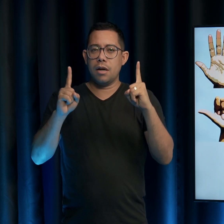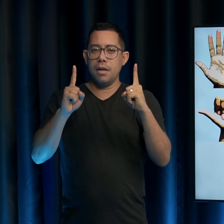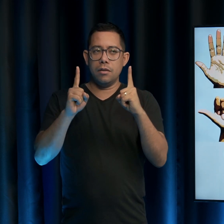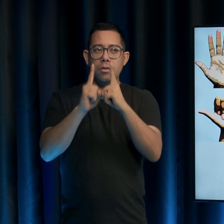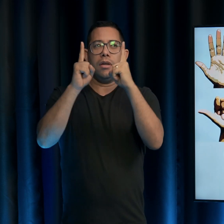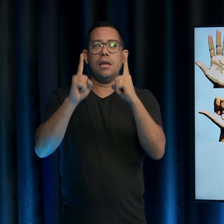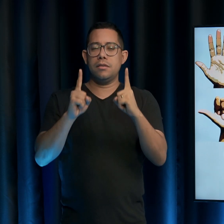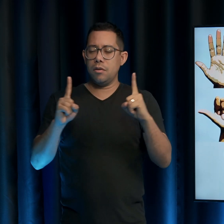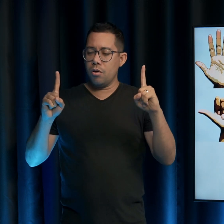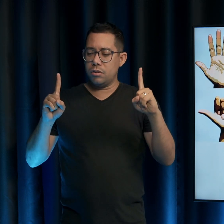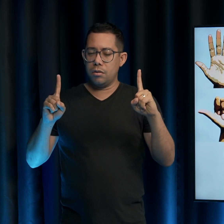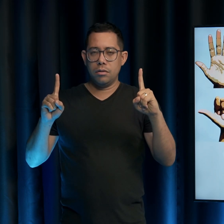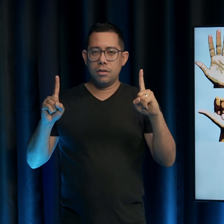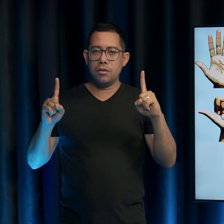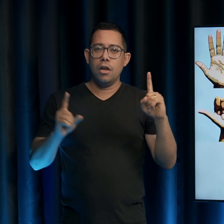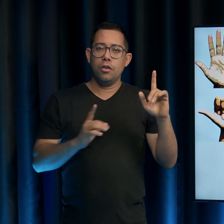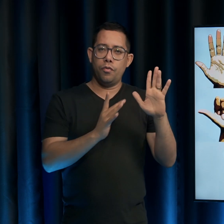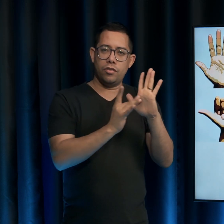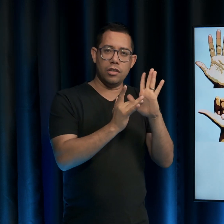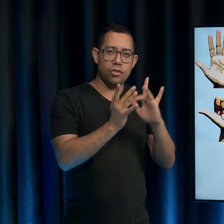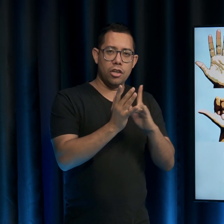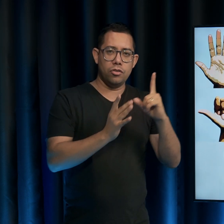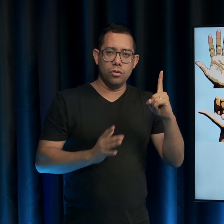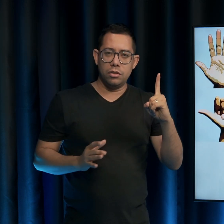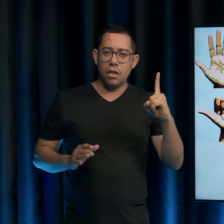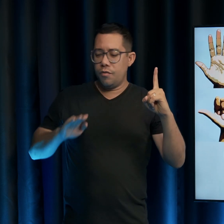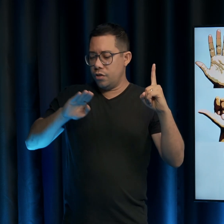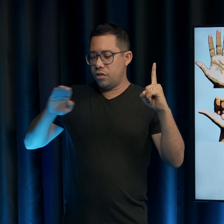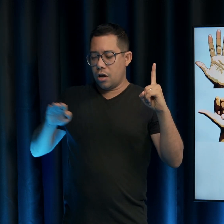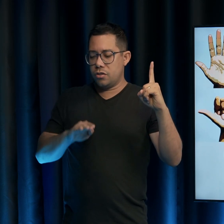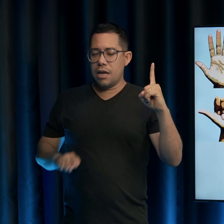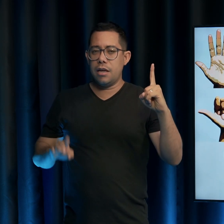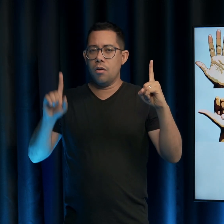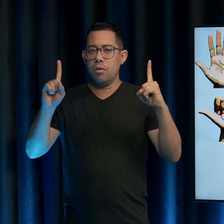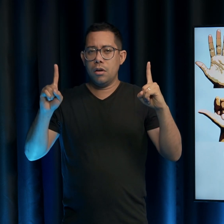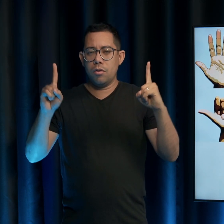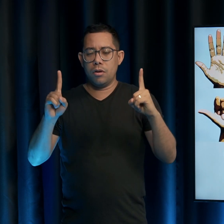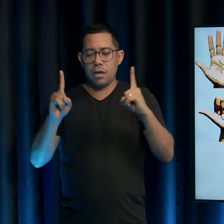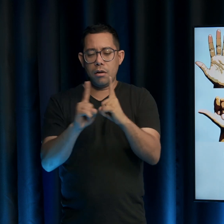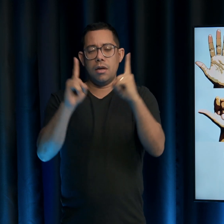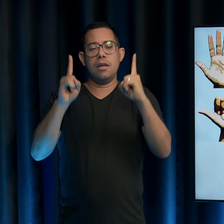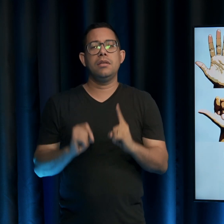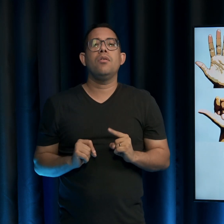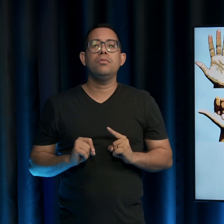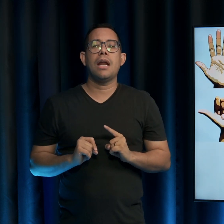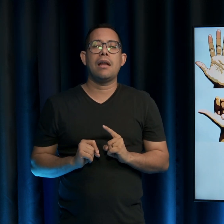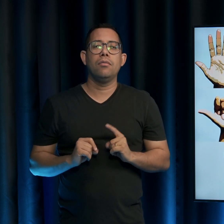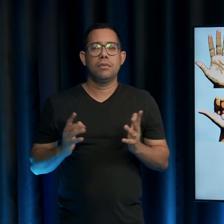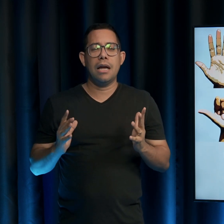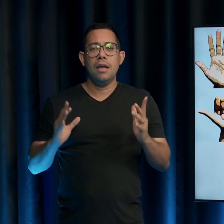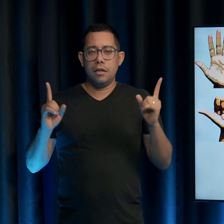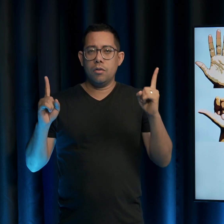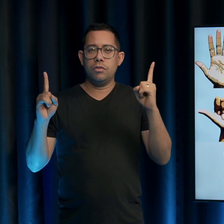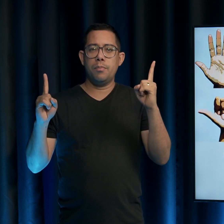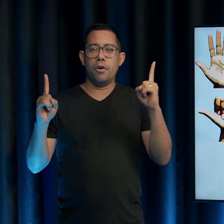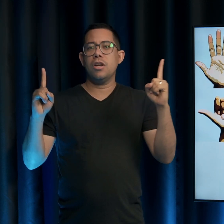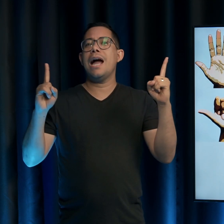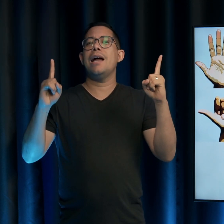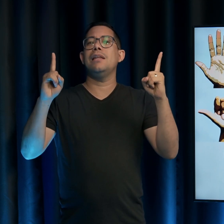caminhando e eles se encontram, certo? Então fiz o sinal de Jesus, fiz o sinal de Zaqueu e coloquei aqui, ó, eles se encontraram, tá? Então você pode,